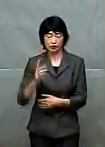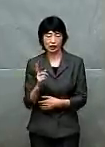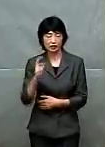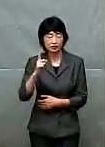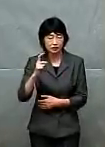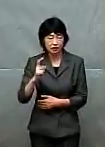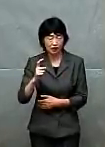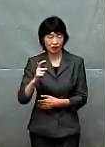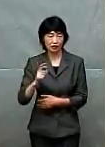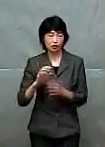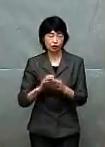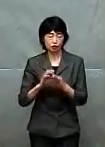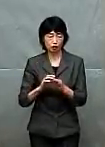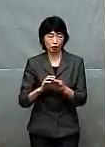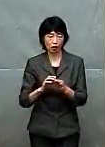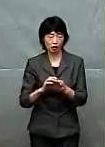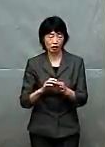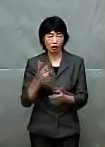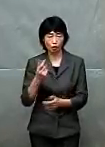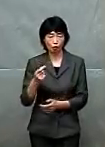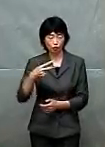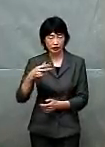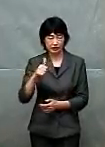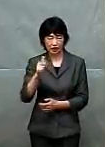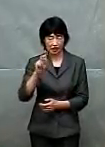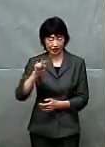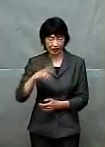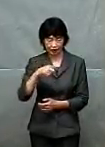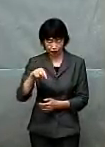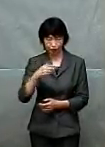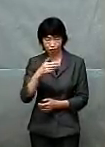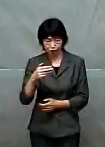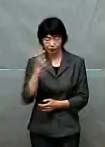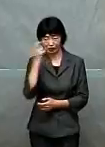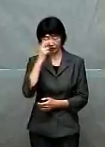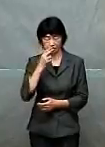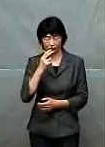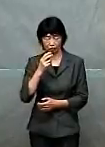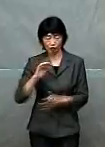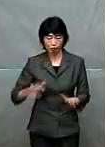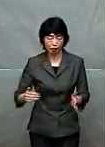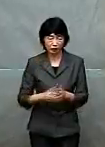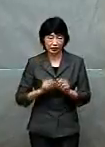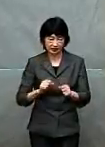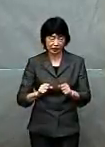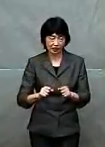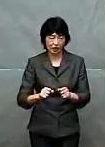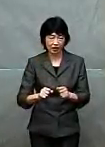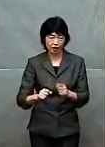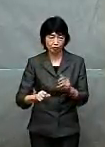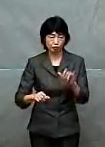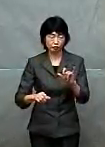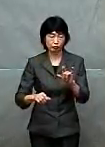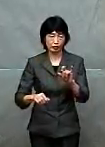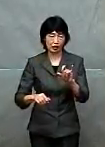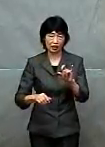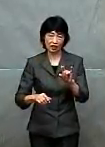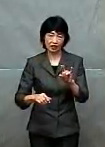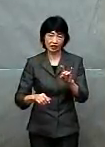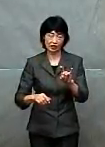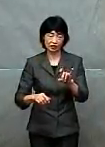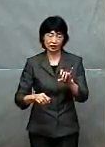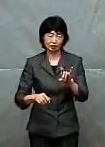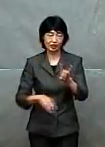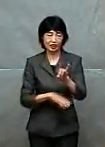査を実施しておりまして、これまで基準値をオーバーするような状況にはなっていないということでございますので、そういうそ